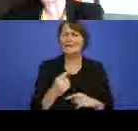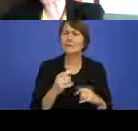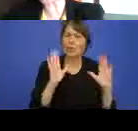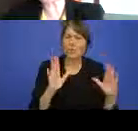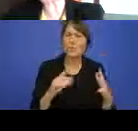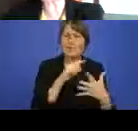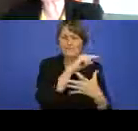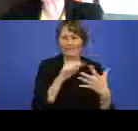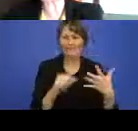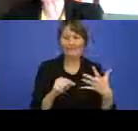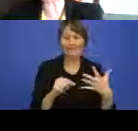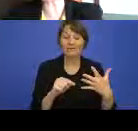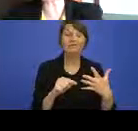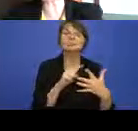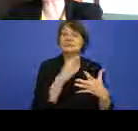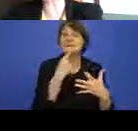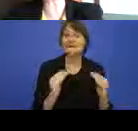des opportunités d'éducation précoce